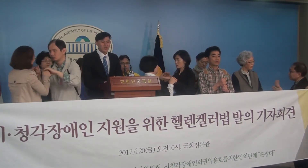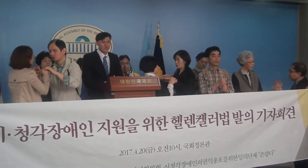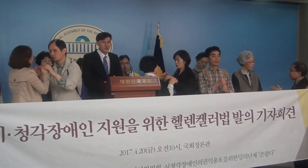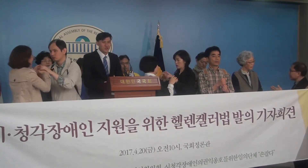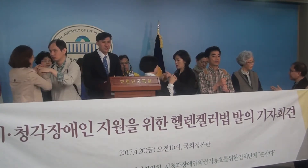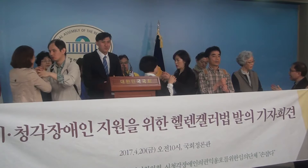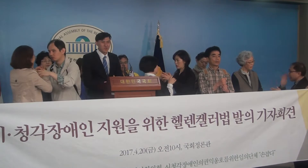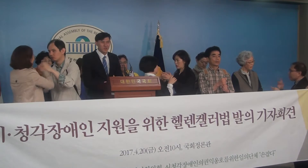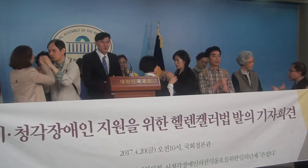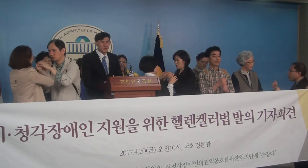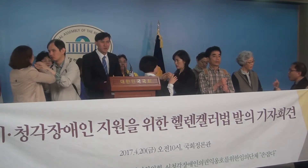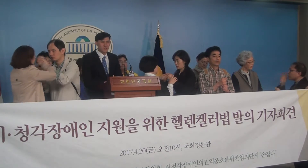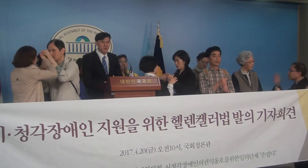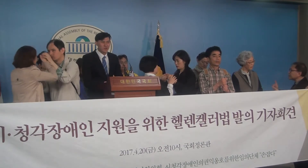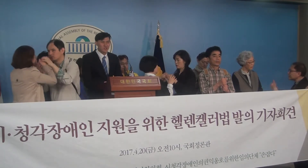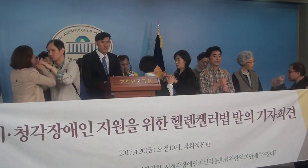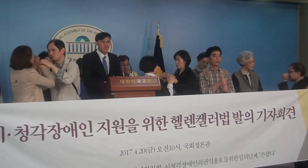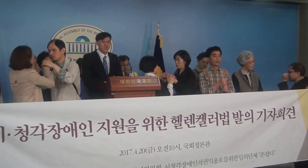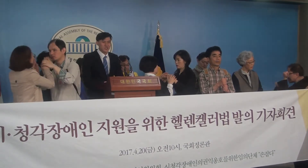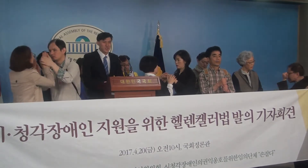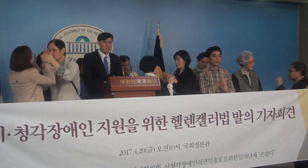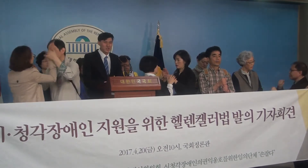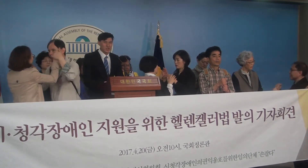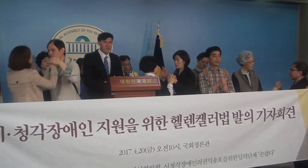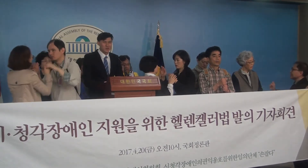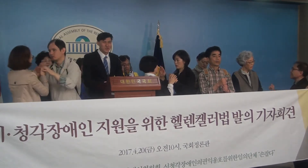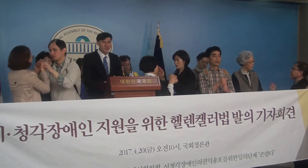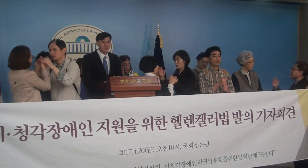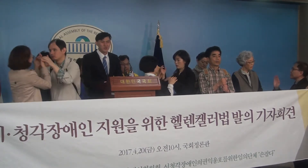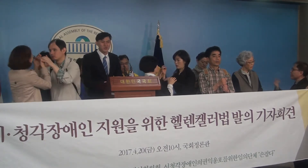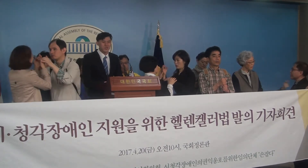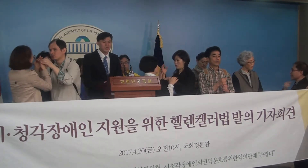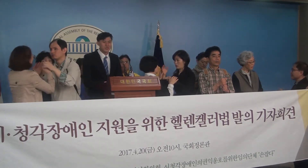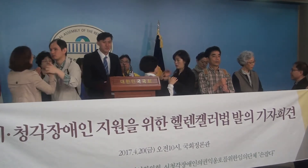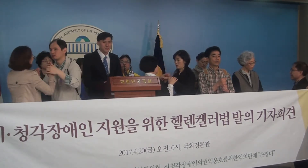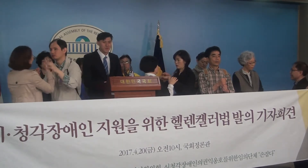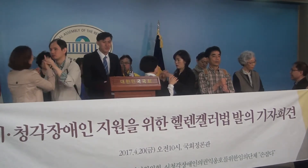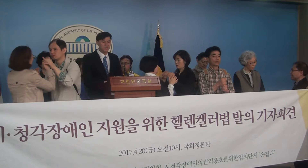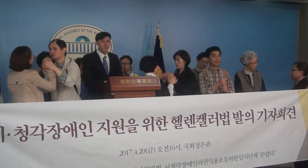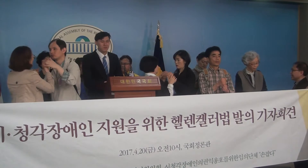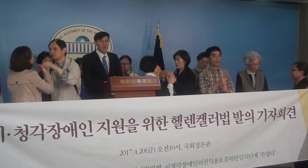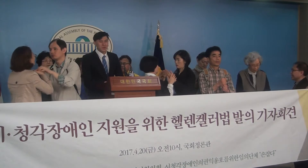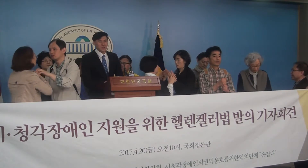통과되어 더 나은 미래의 발판을 마련하는 계기가 되었으면 하는 바람입니다.